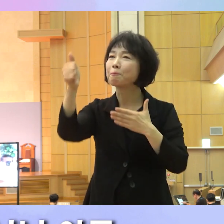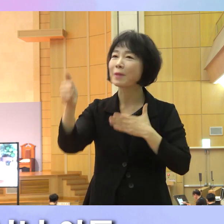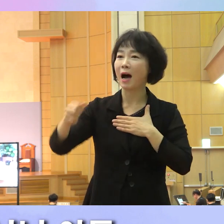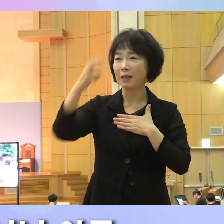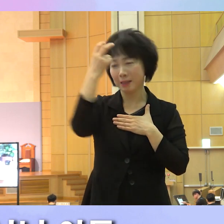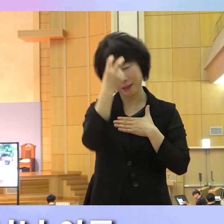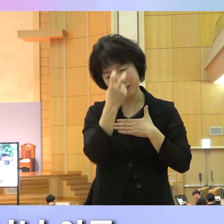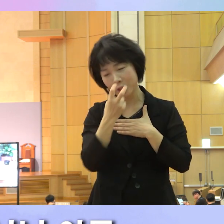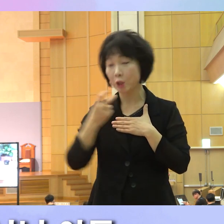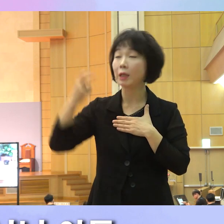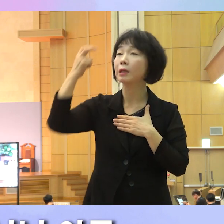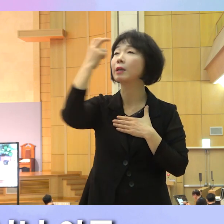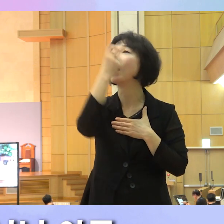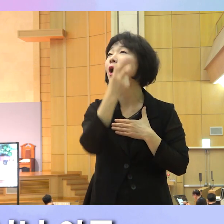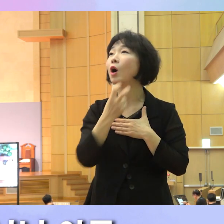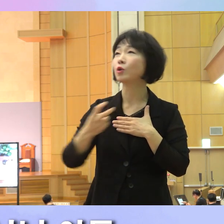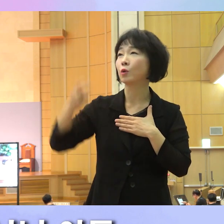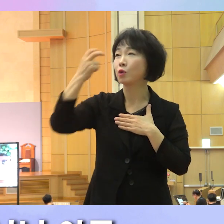주님 나를